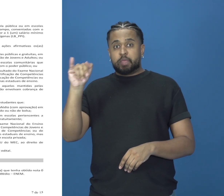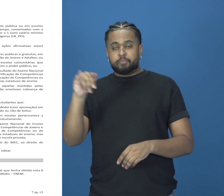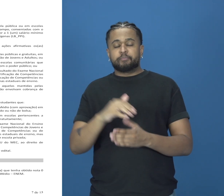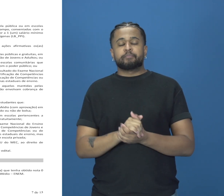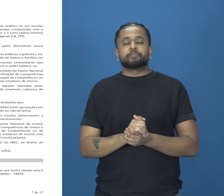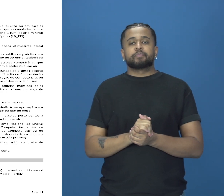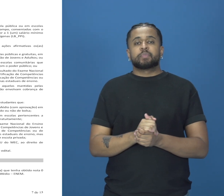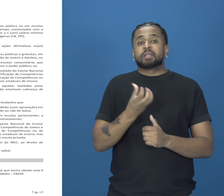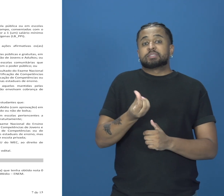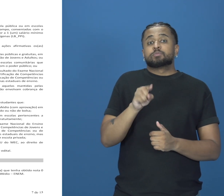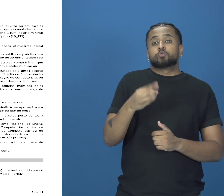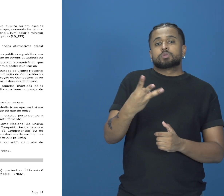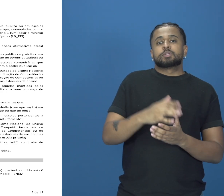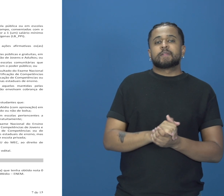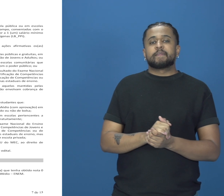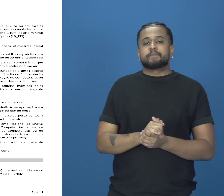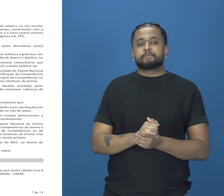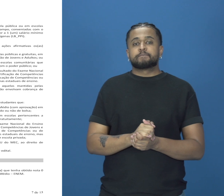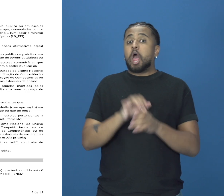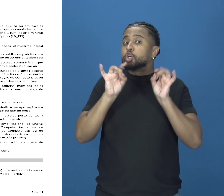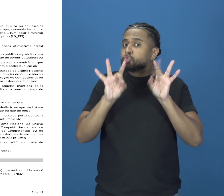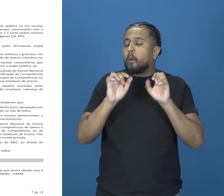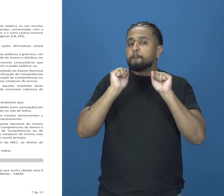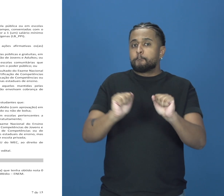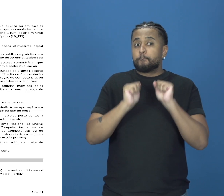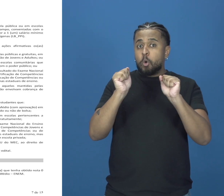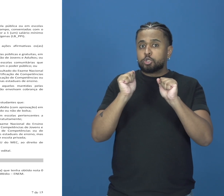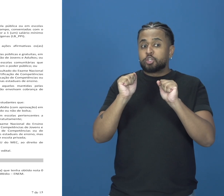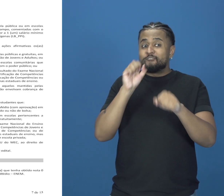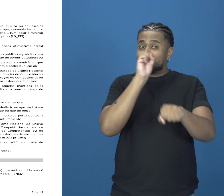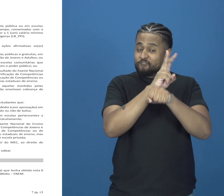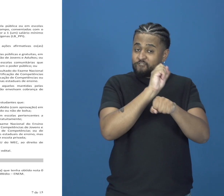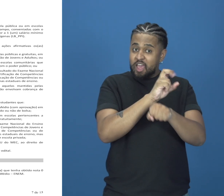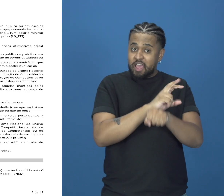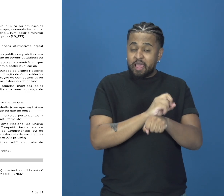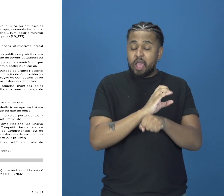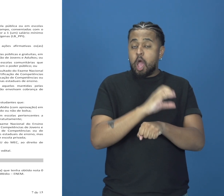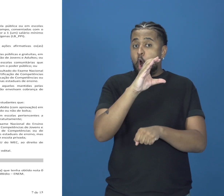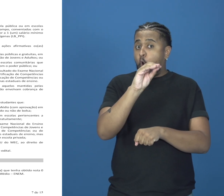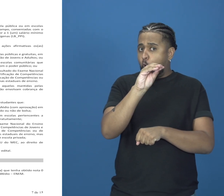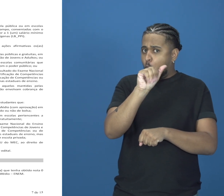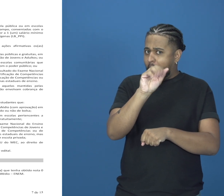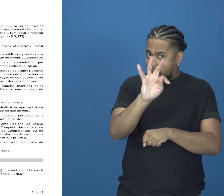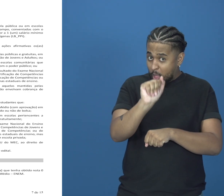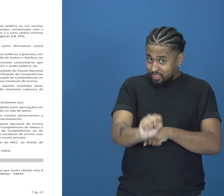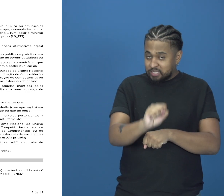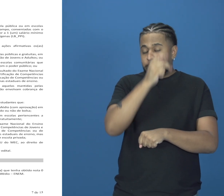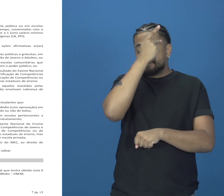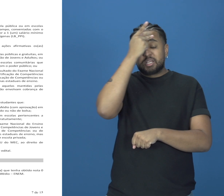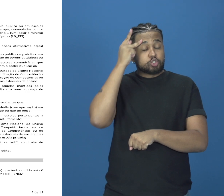LB_PPI. 6.3. Somente poderão concorrer às vagas reservadas às ações afirmativas